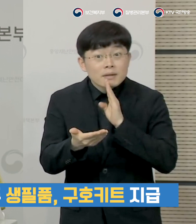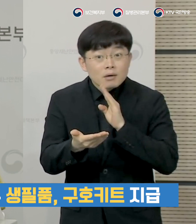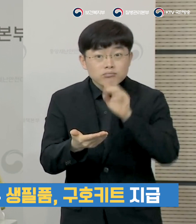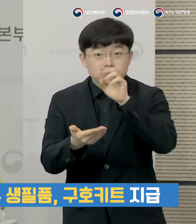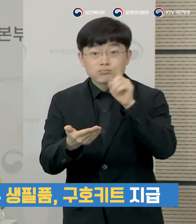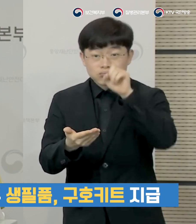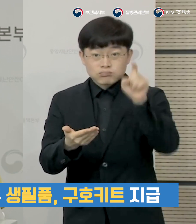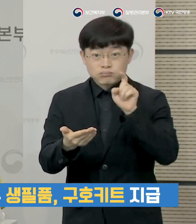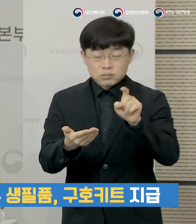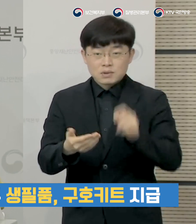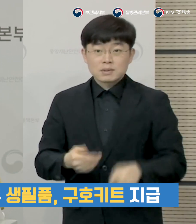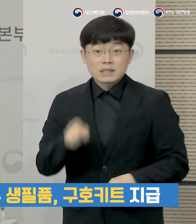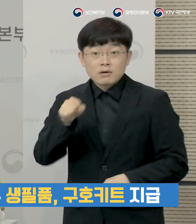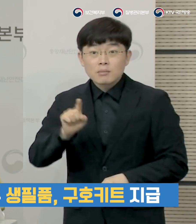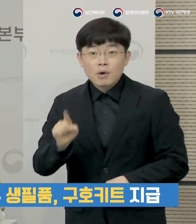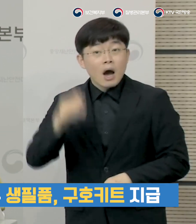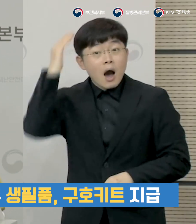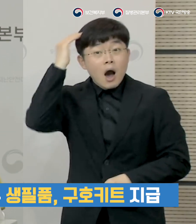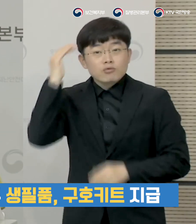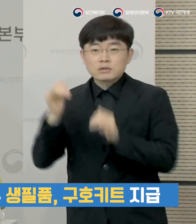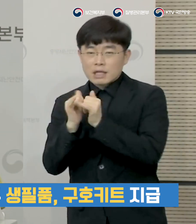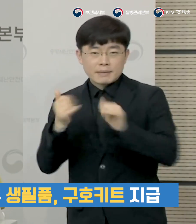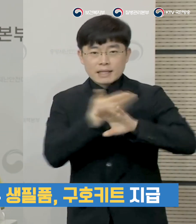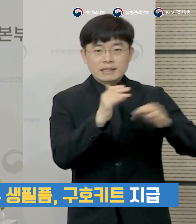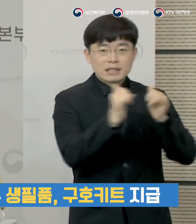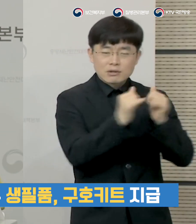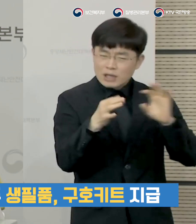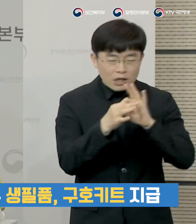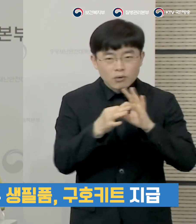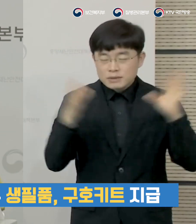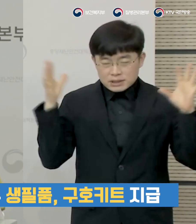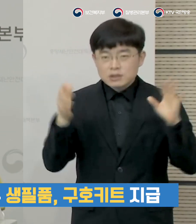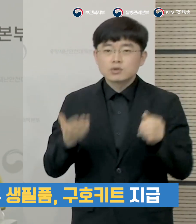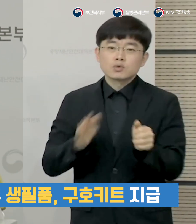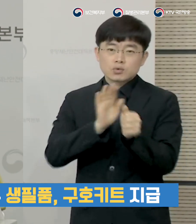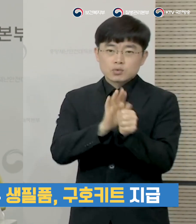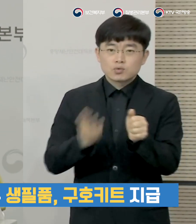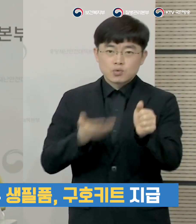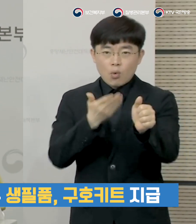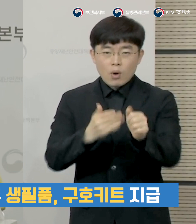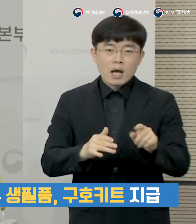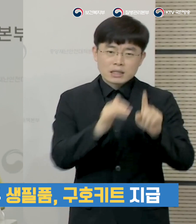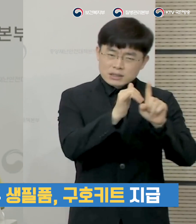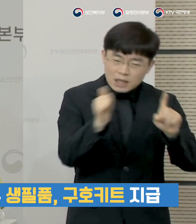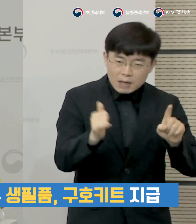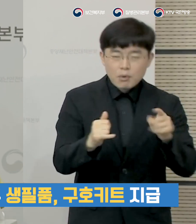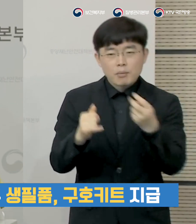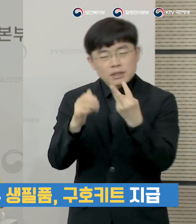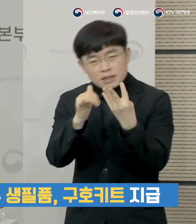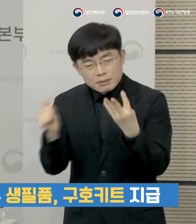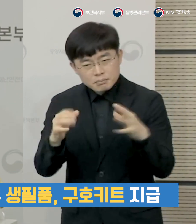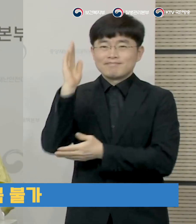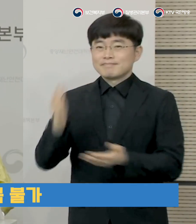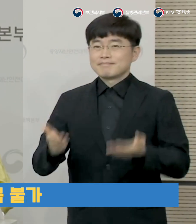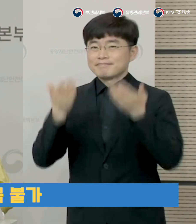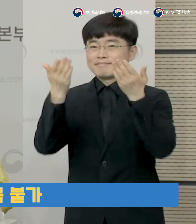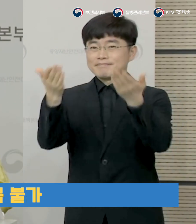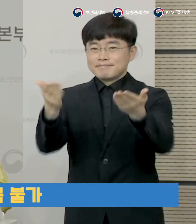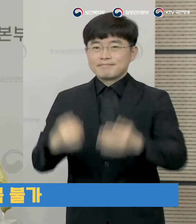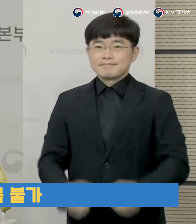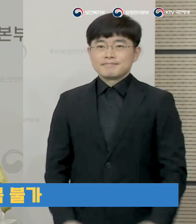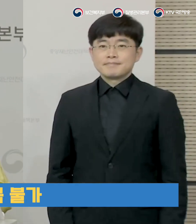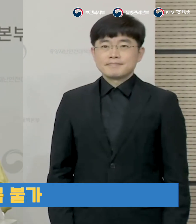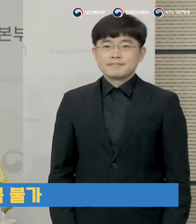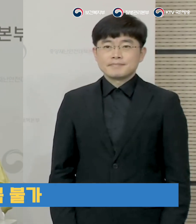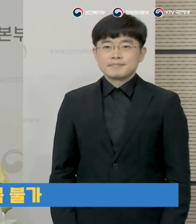이 생필품이나 구호 키트는 내국인, 외국인 구별하지 않고요. 1인 가구 또는 다인 가구 구별하지 않고 모두 지급을 하고 있습니다.